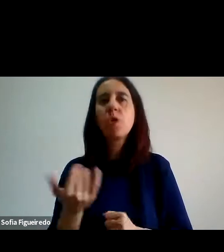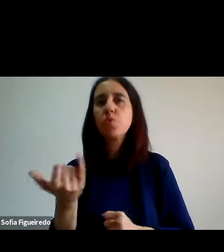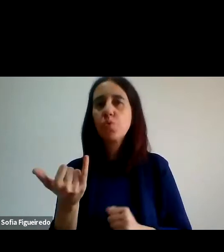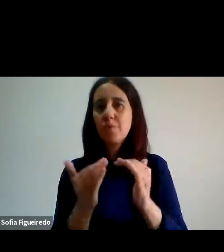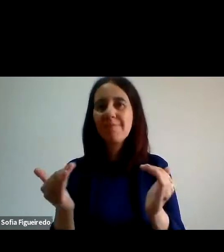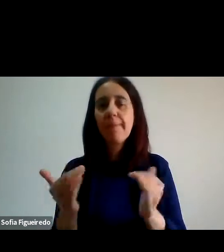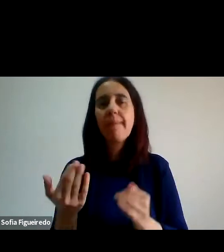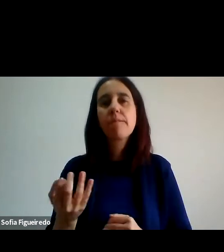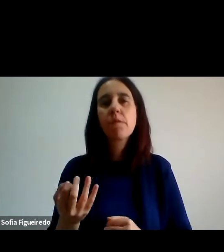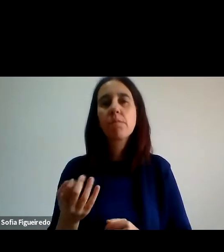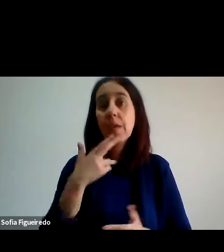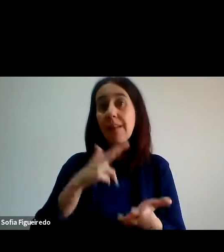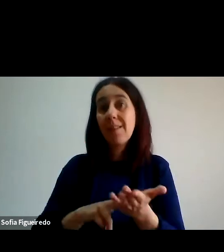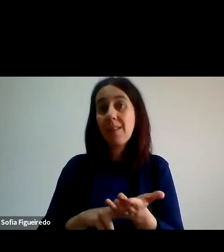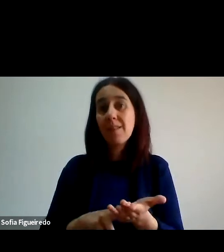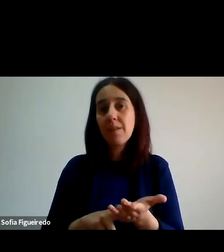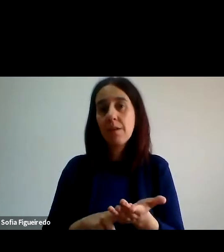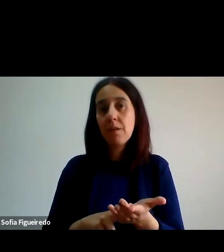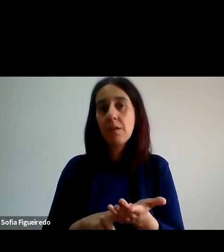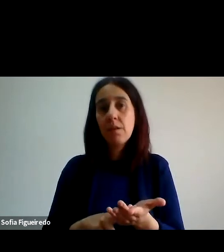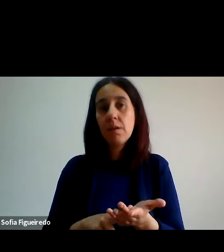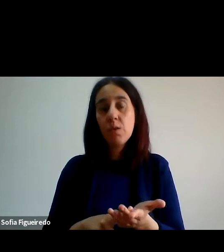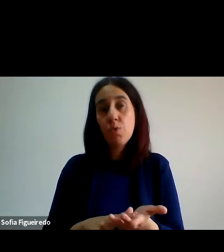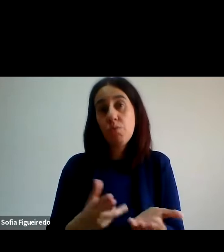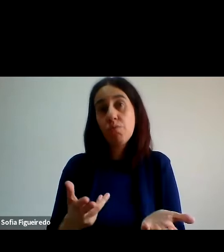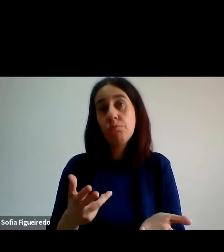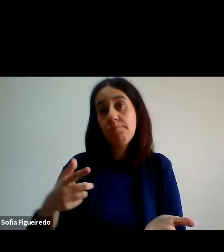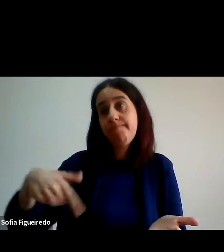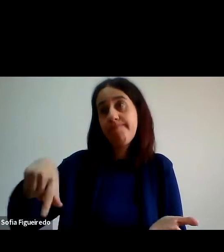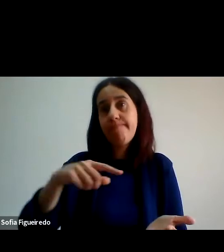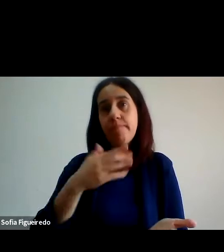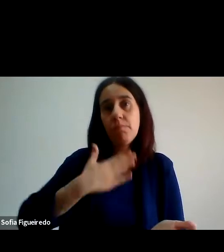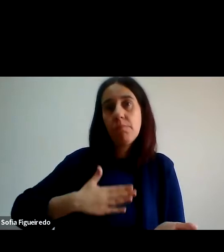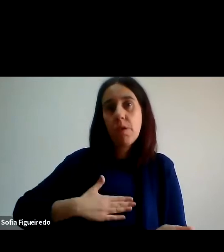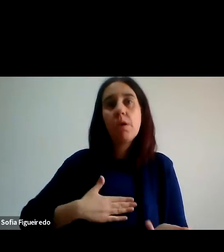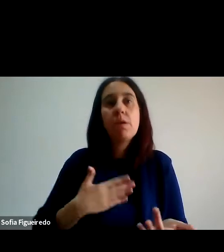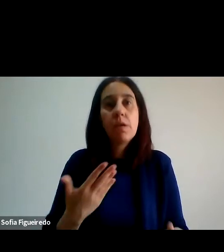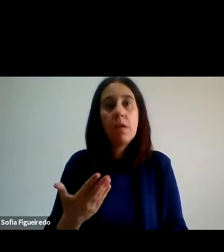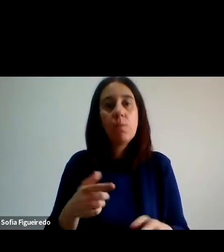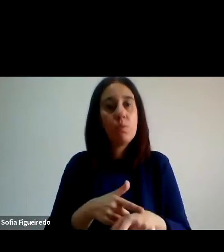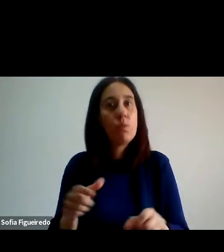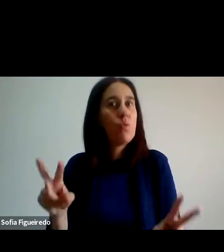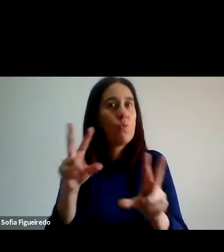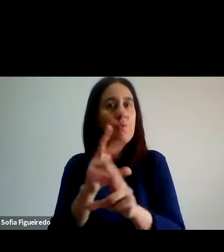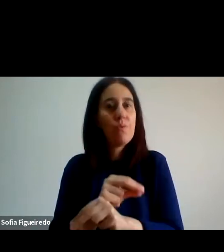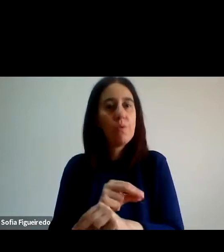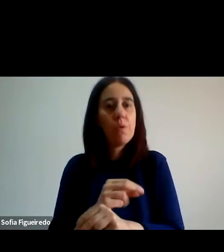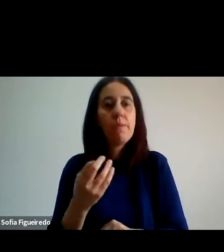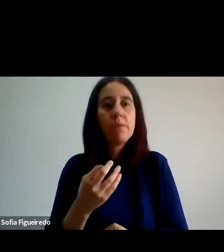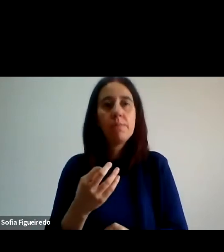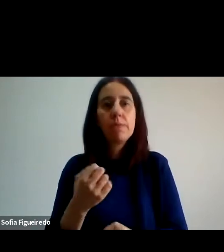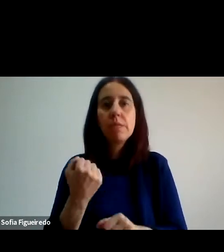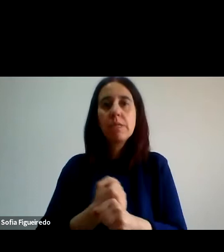obviamente, que é esta tal realidade que aqui a todos nos traz, que é, estamos num novo momento em que temos de prestar